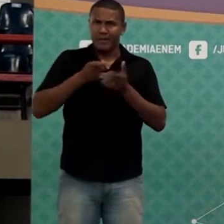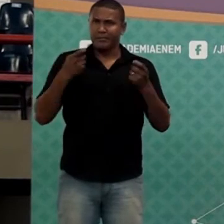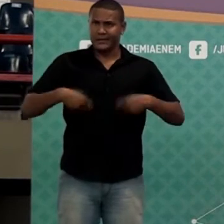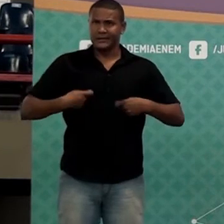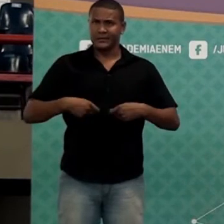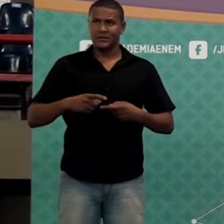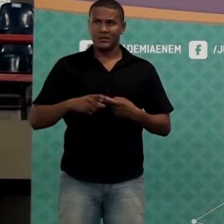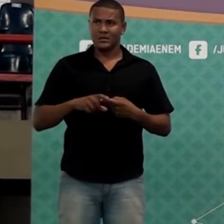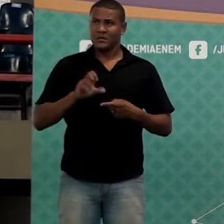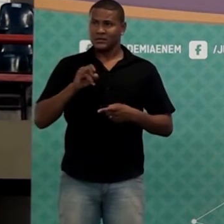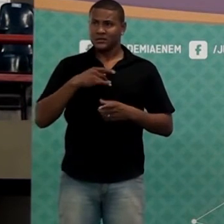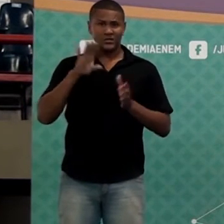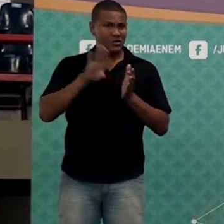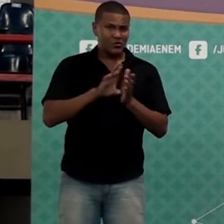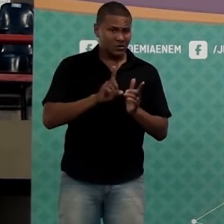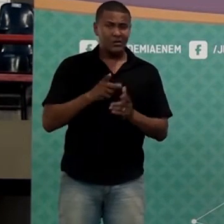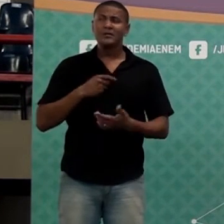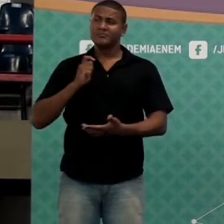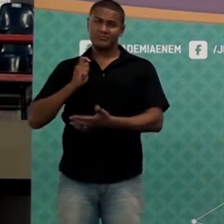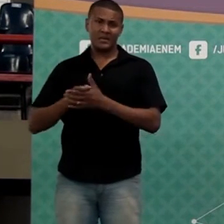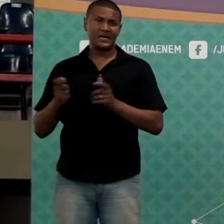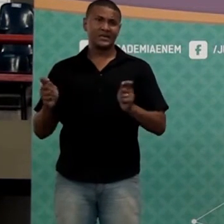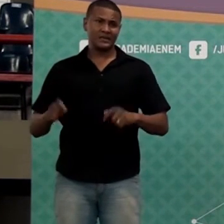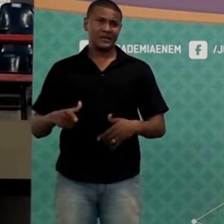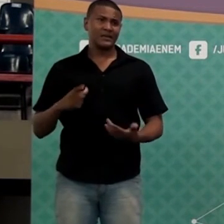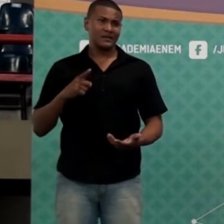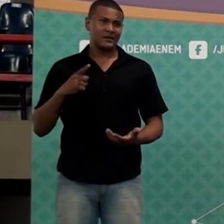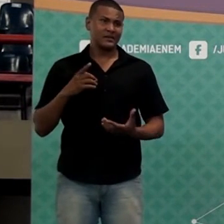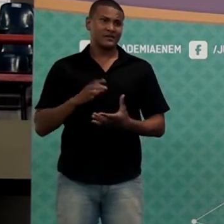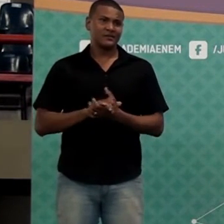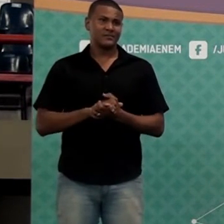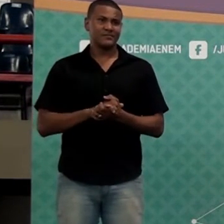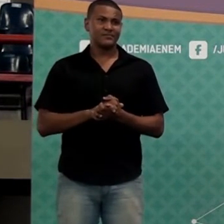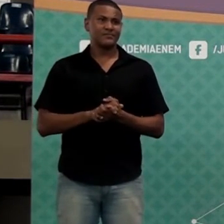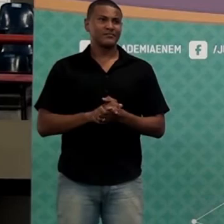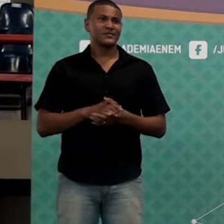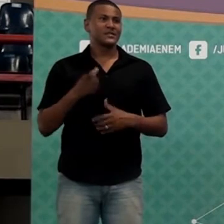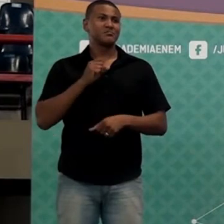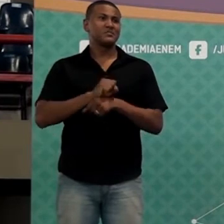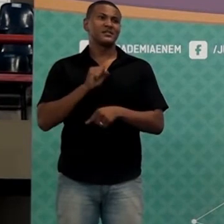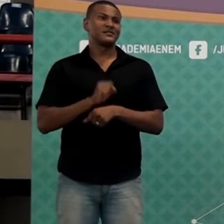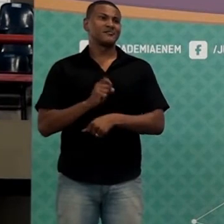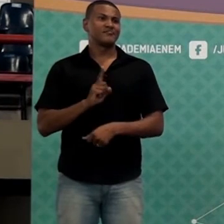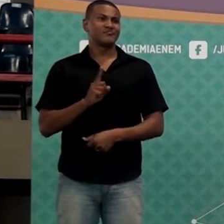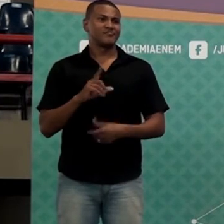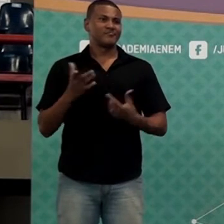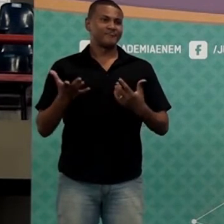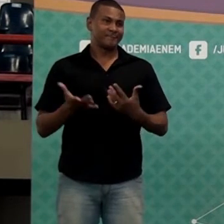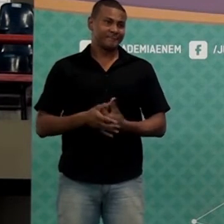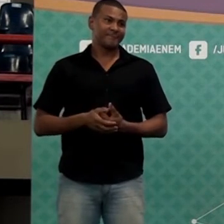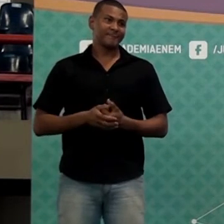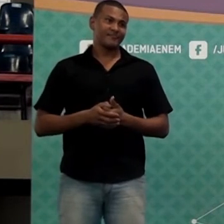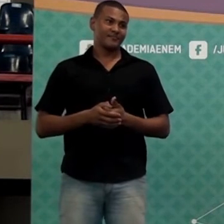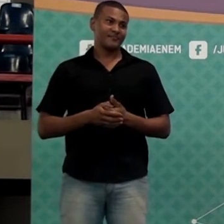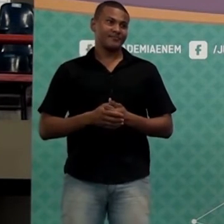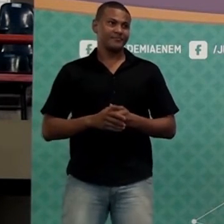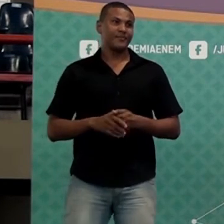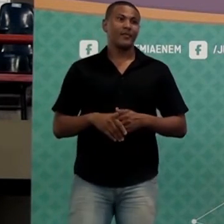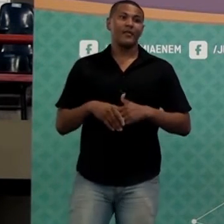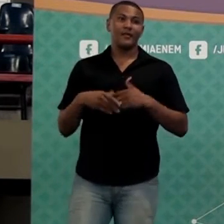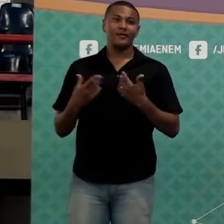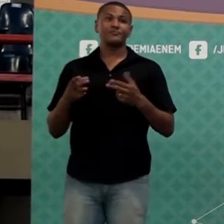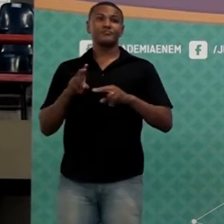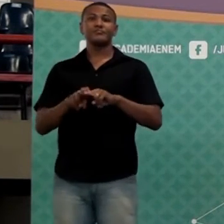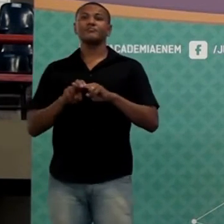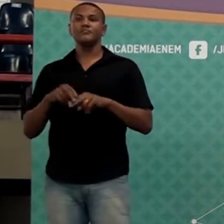chegar, tem conta para pagar. Ela não espera você chegar, não. Ah, se esperasse, tá certo? Então, imagine